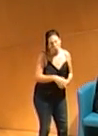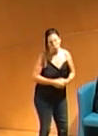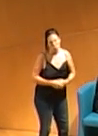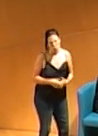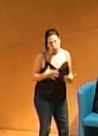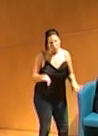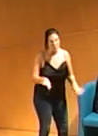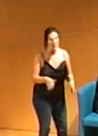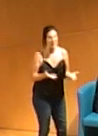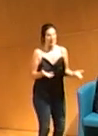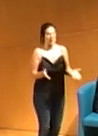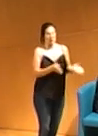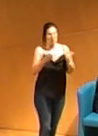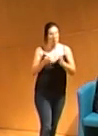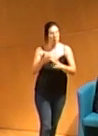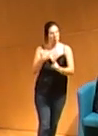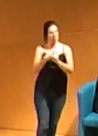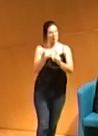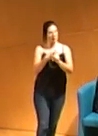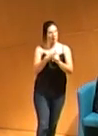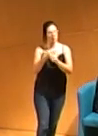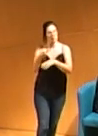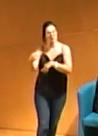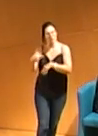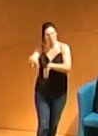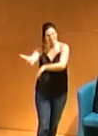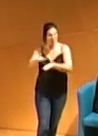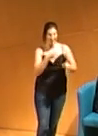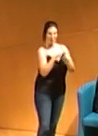l'autre côté, le côté positif, qui va nous permettre